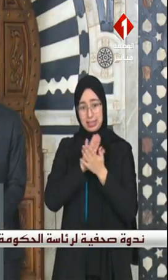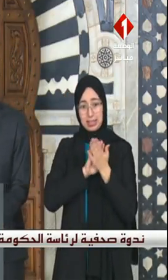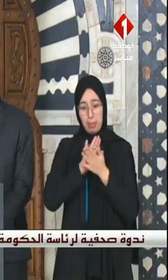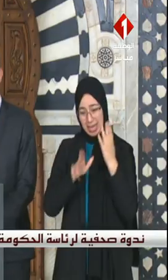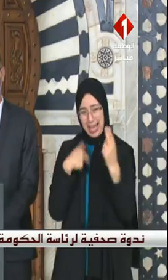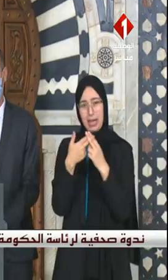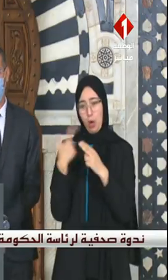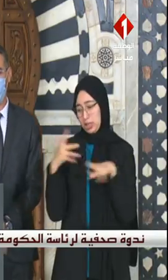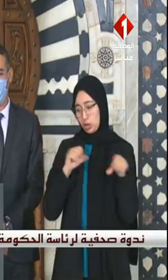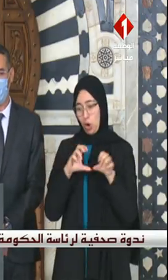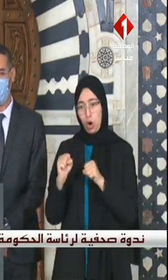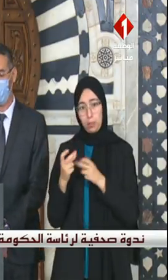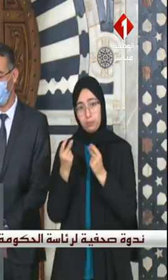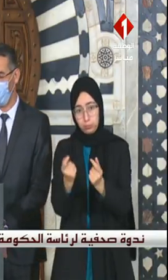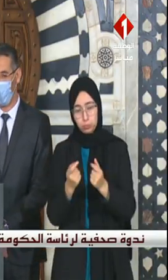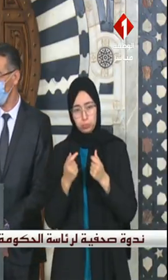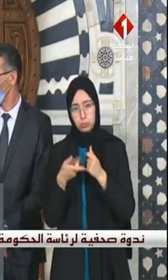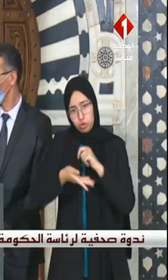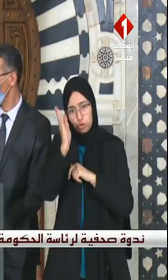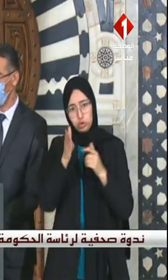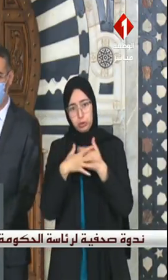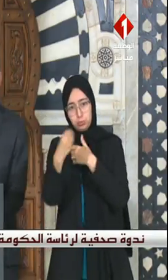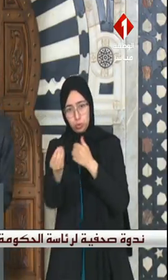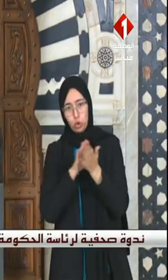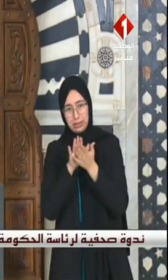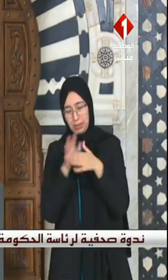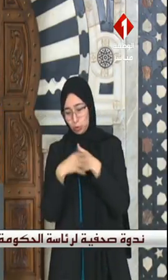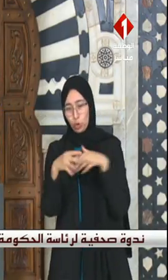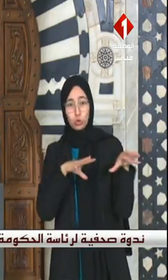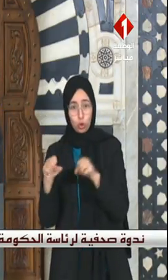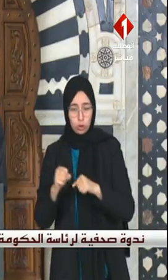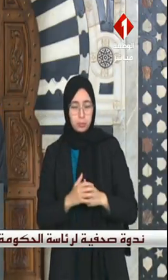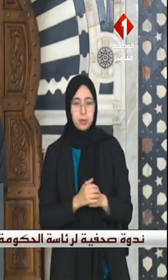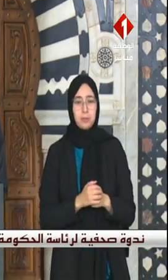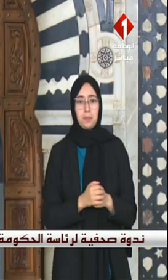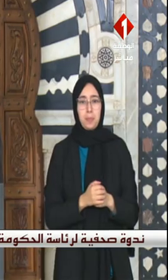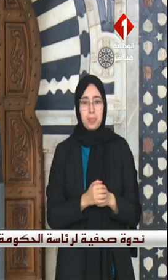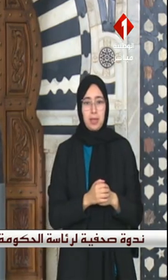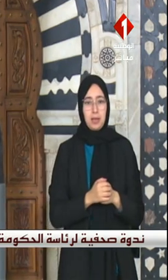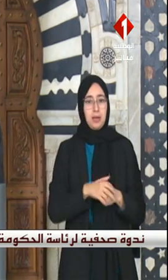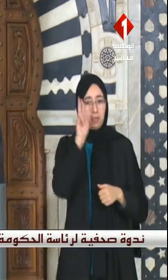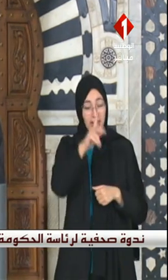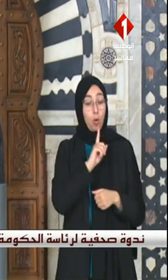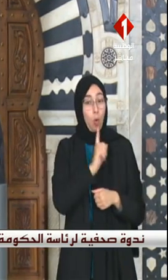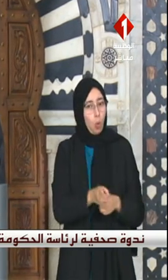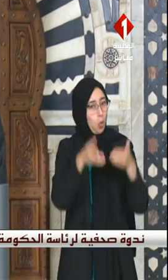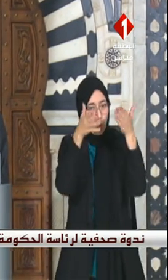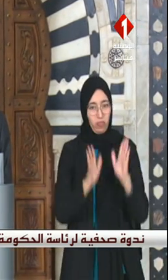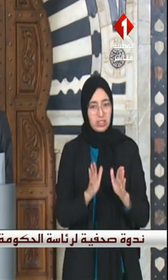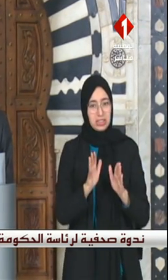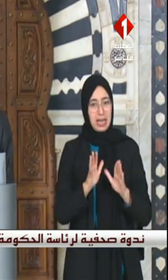نجاوب نبدأ بالإجابة لأنه مضطر للمغادرة. سيدة الكريمة، أنا أحب نأكد لك